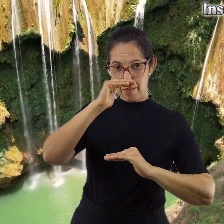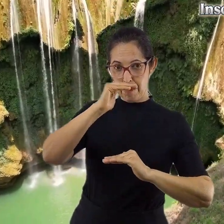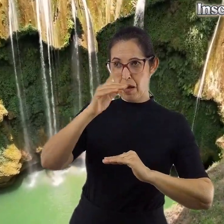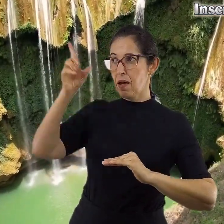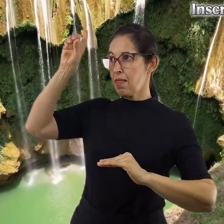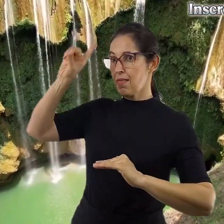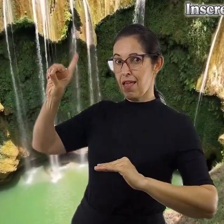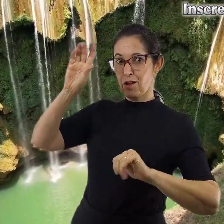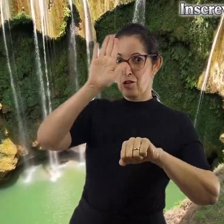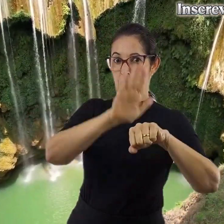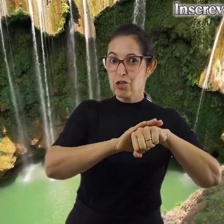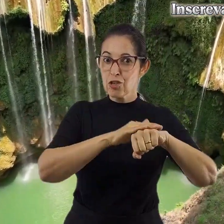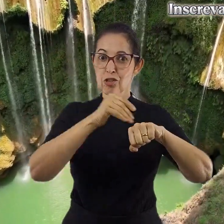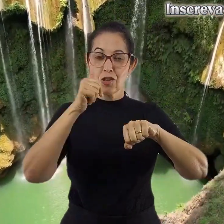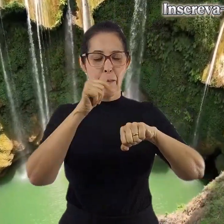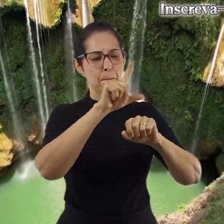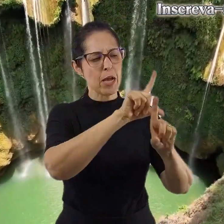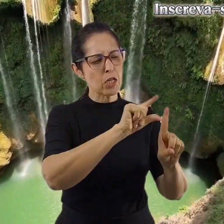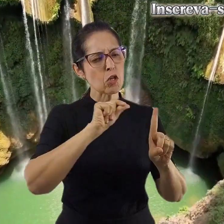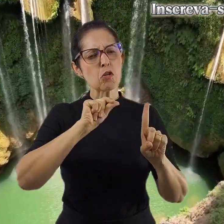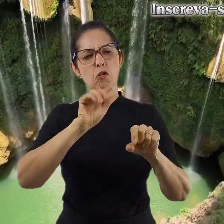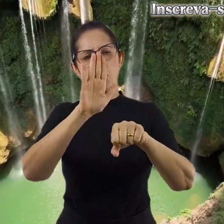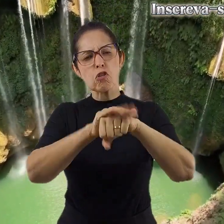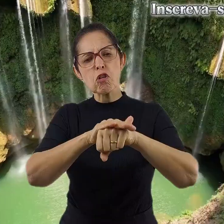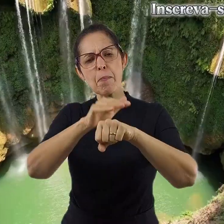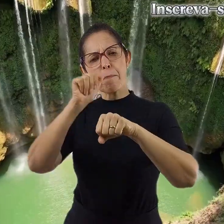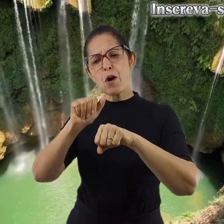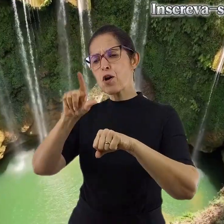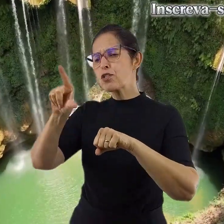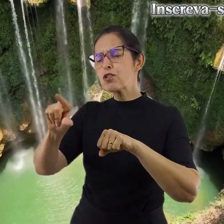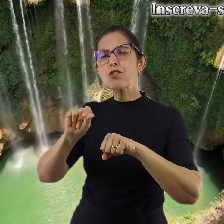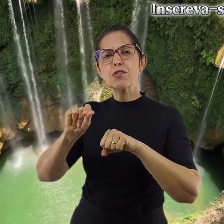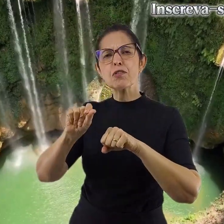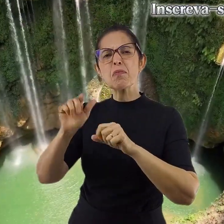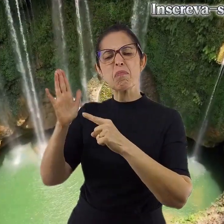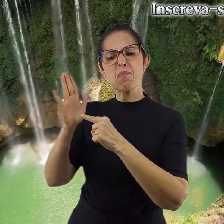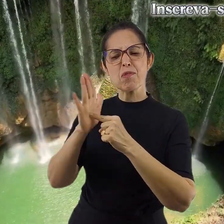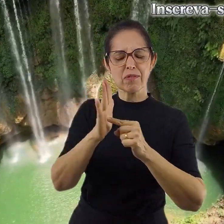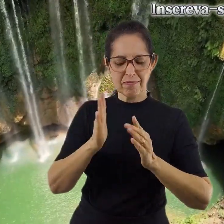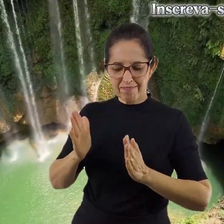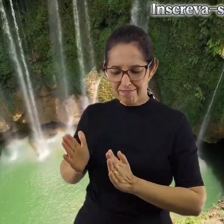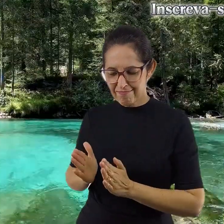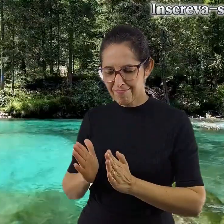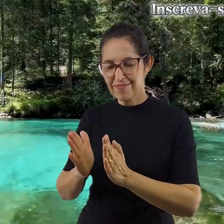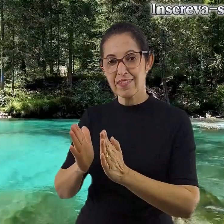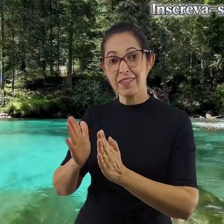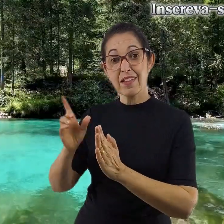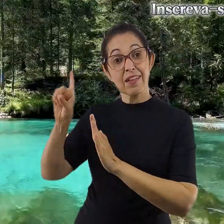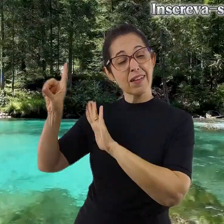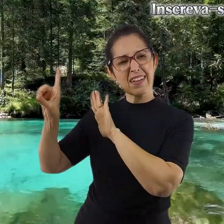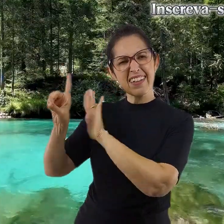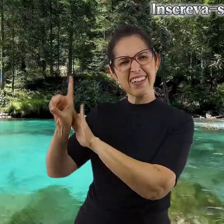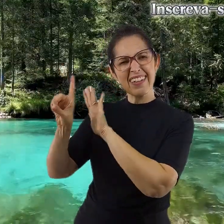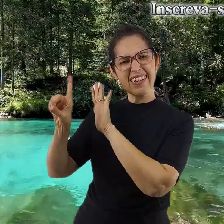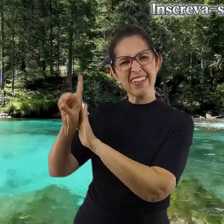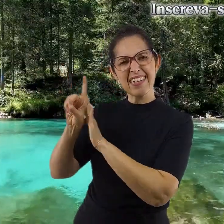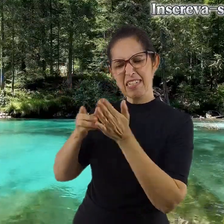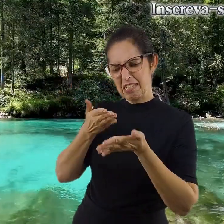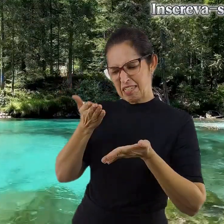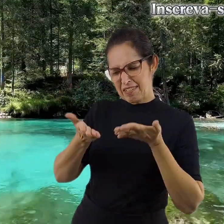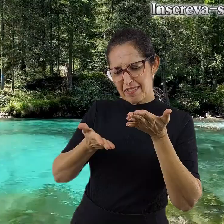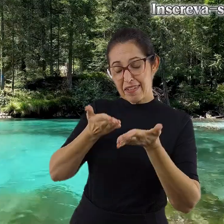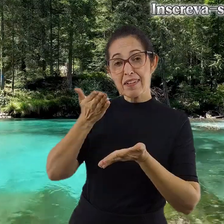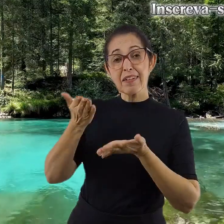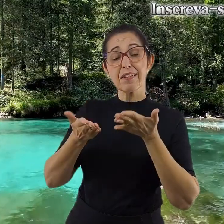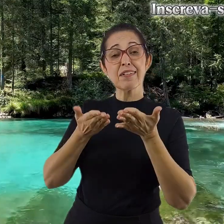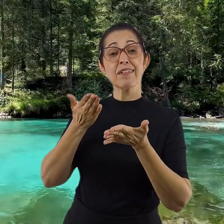Ele te elegeu, Ele te chamou, Ele te escolheu, Ele te mostrou o caminho, Ele dá toda assistência ao homem.